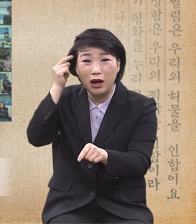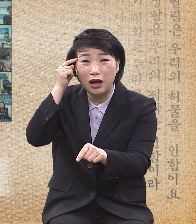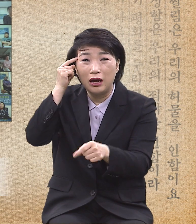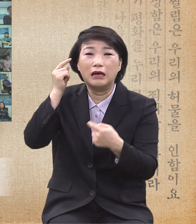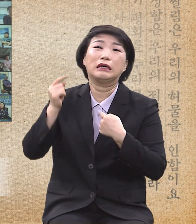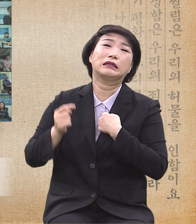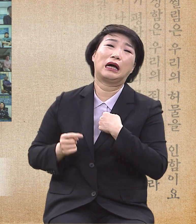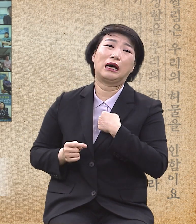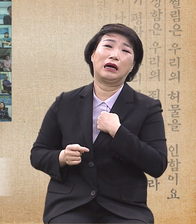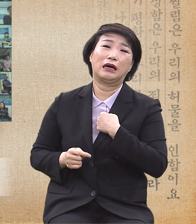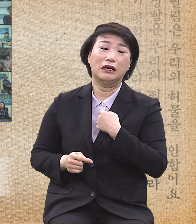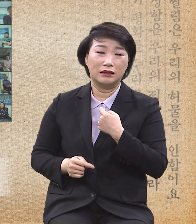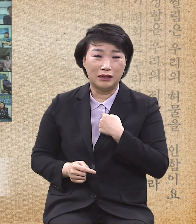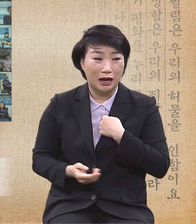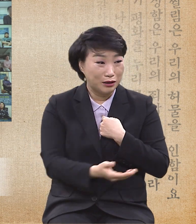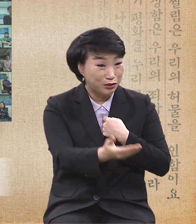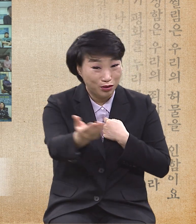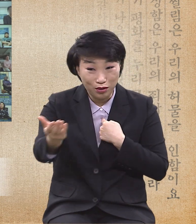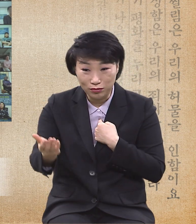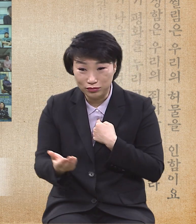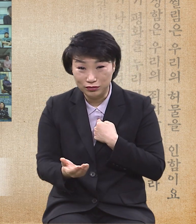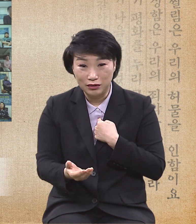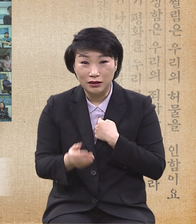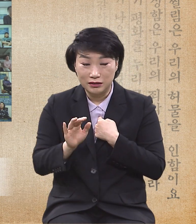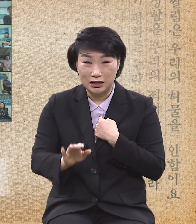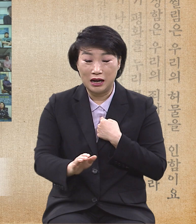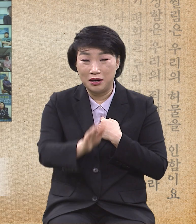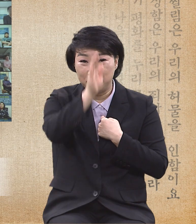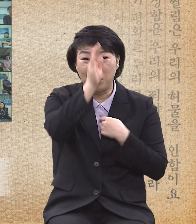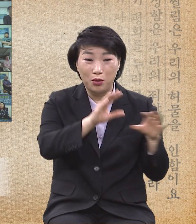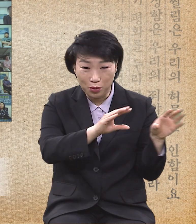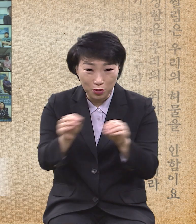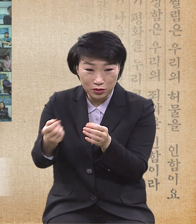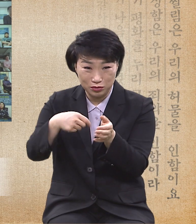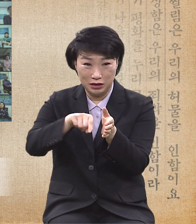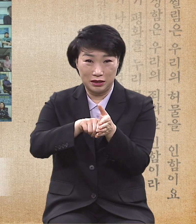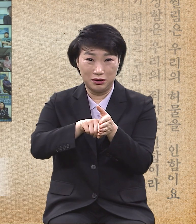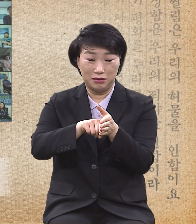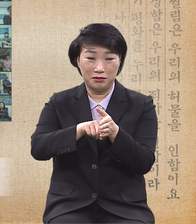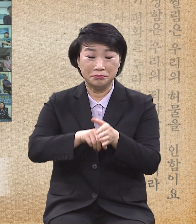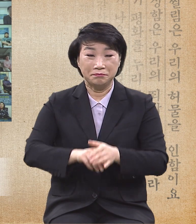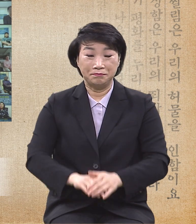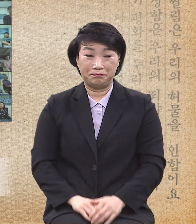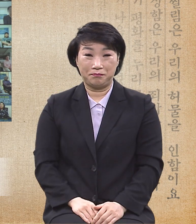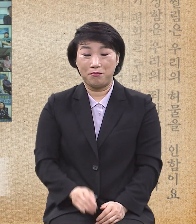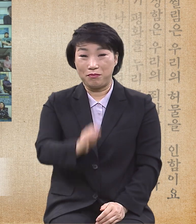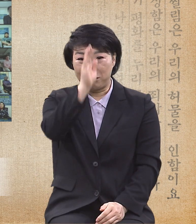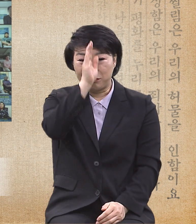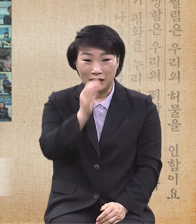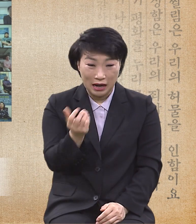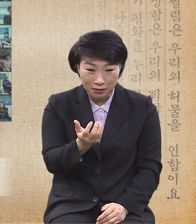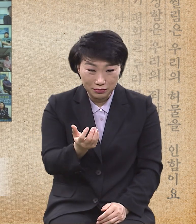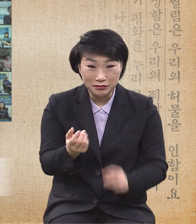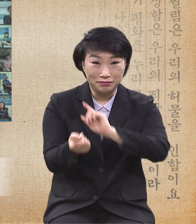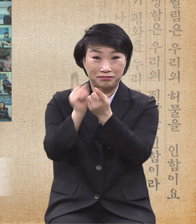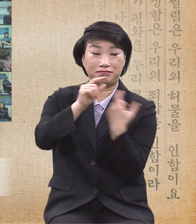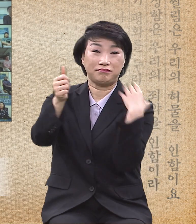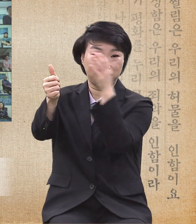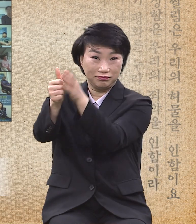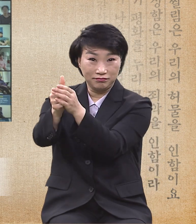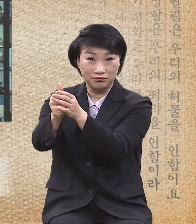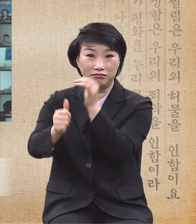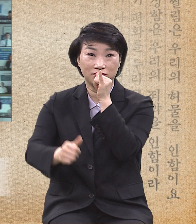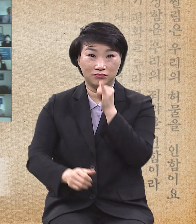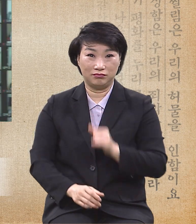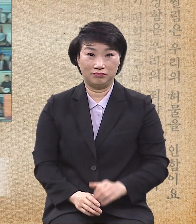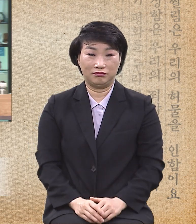나. 여러분이 질병에서 치료받으라고, 질병 아픔을 담당하시는 거.